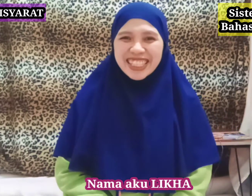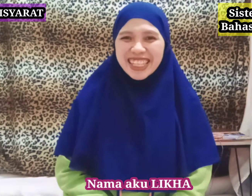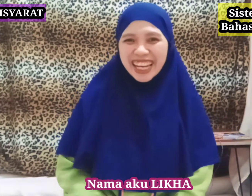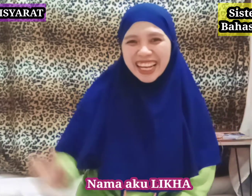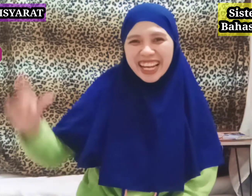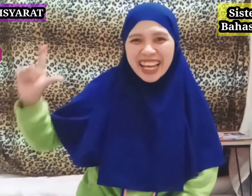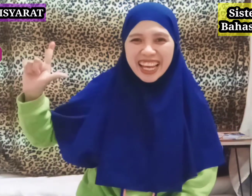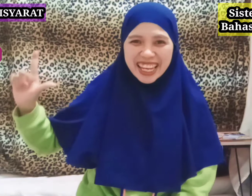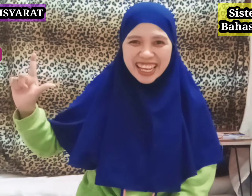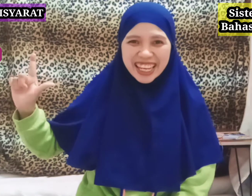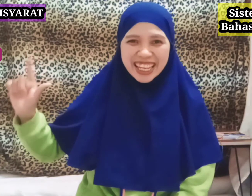Liha.